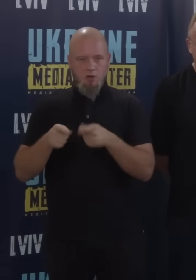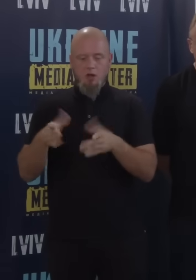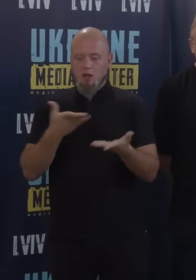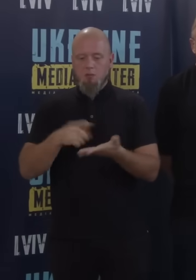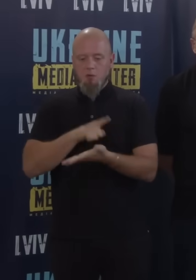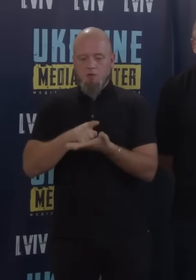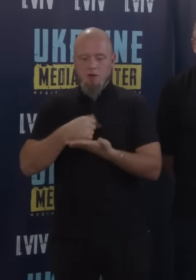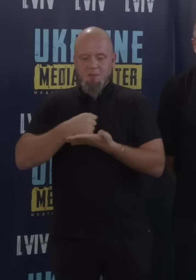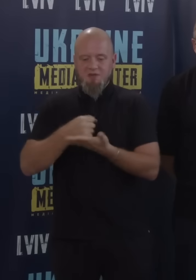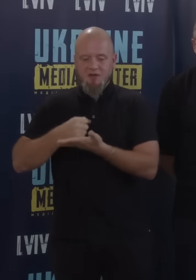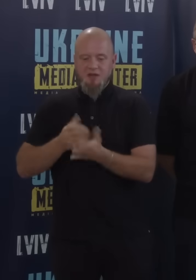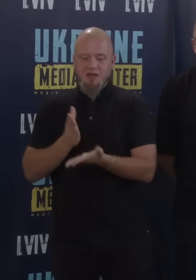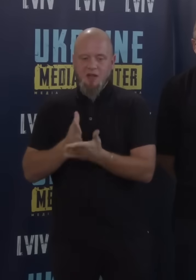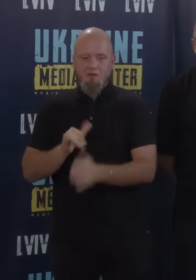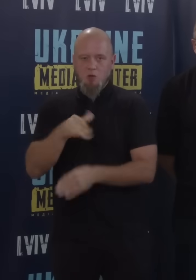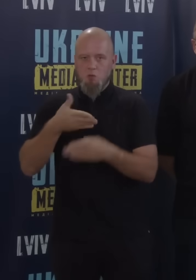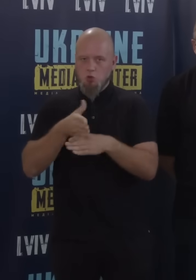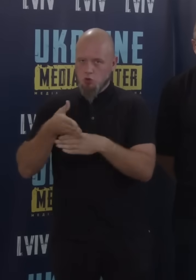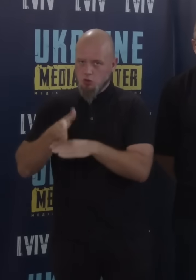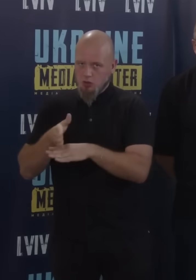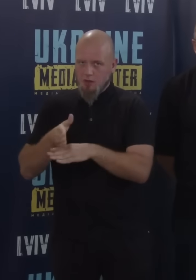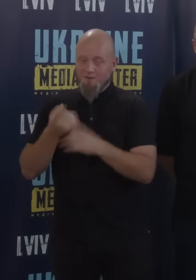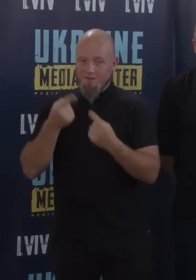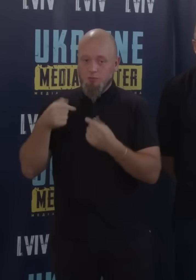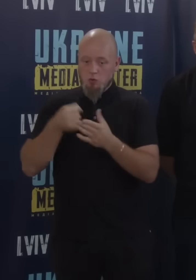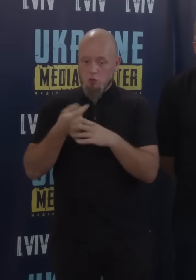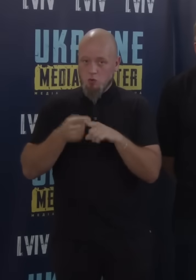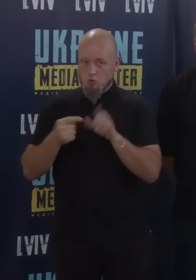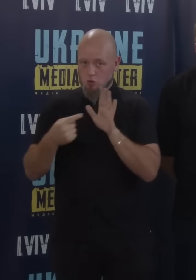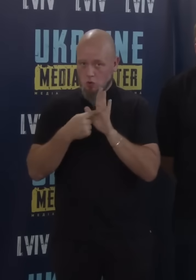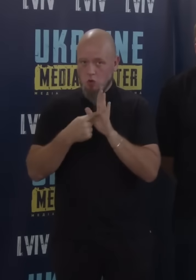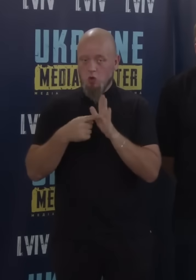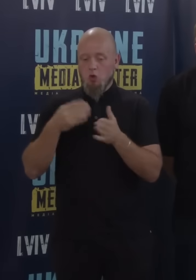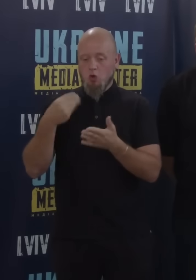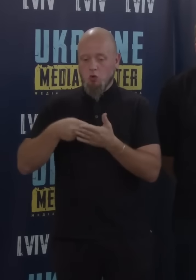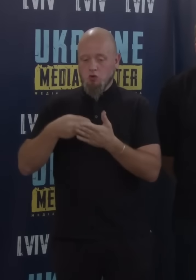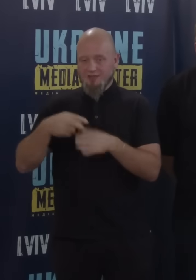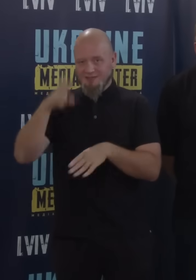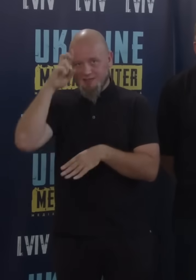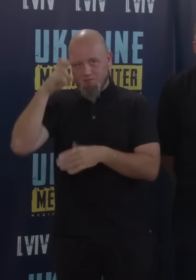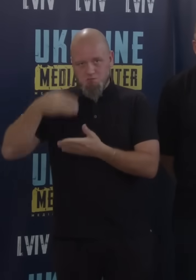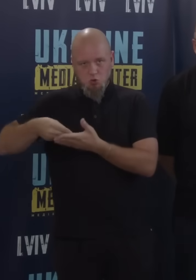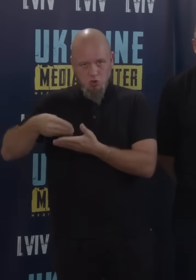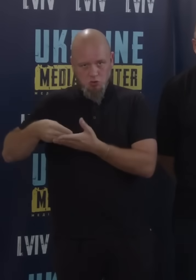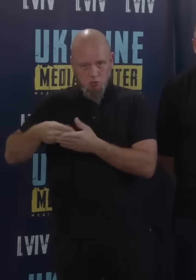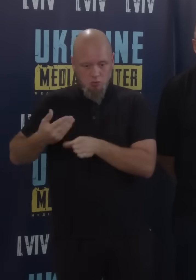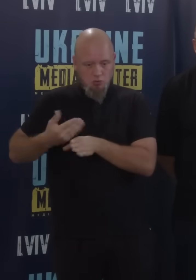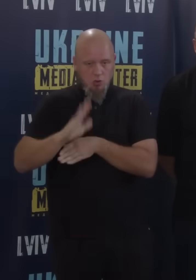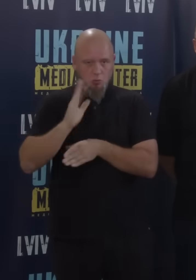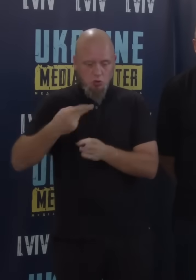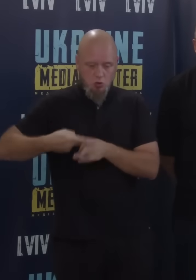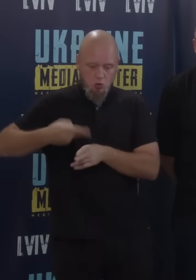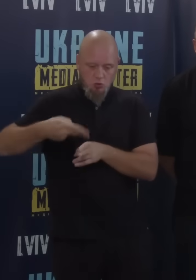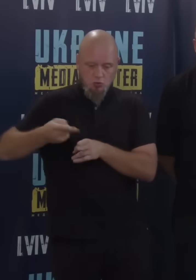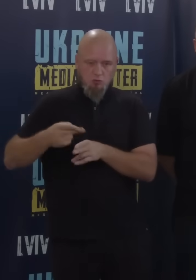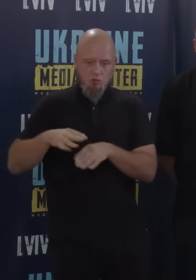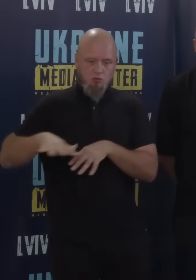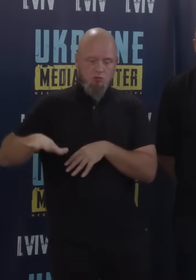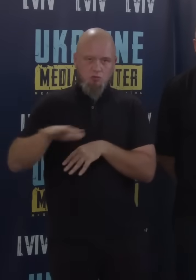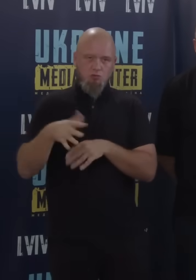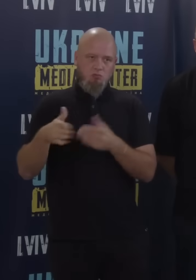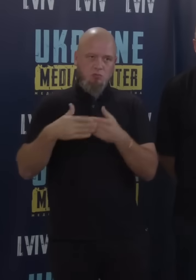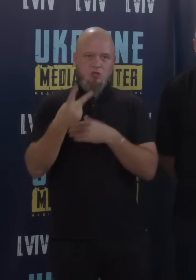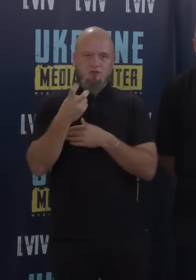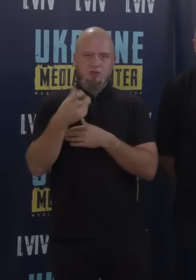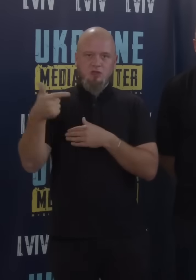підтвердити наявні пошкодження. Відповідно до цього, коштами державного бюджету буде компенсовано майже